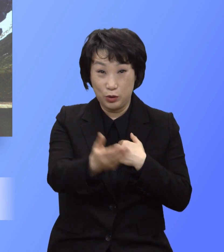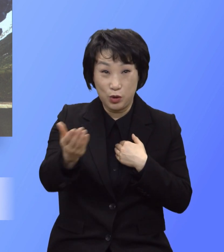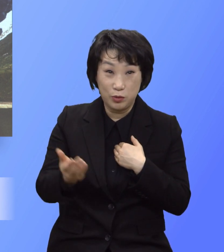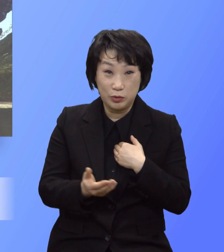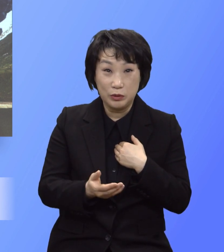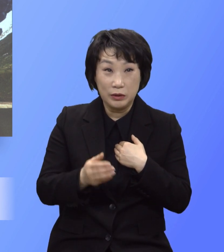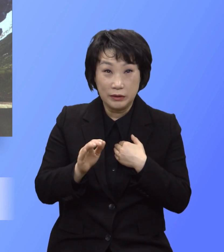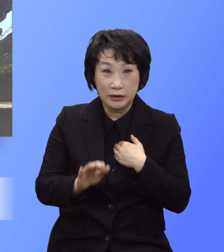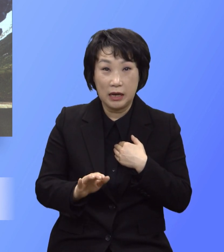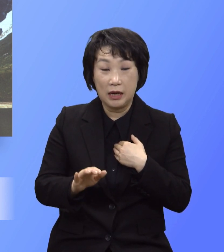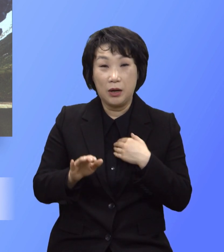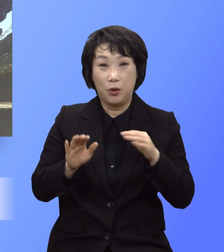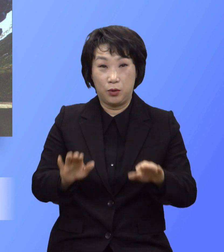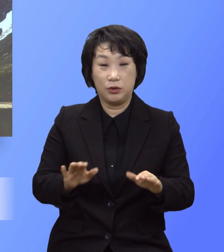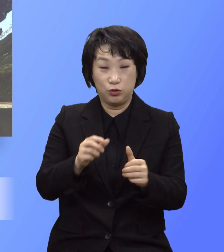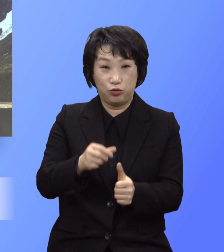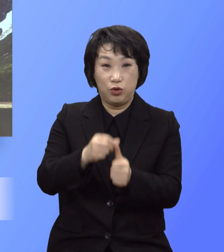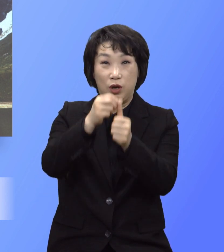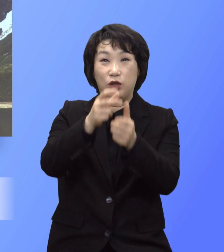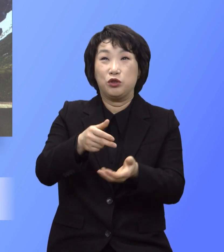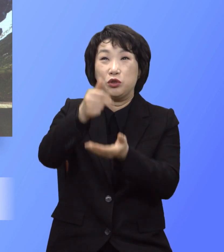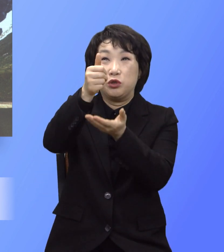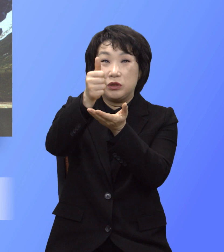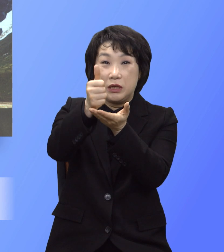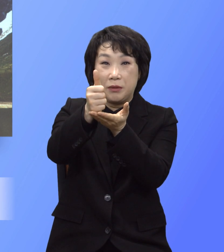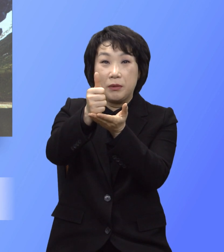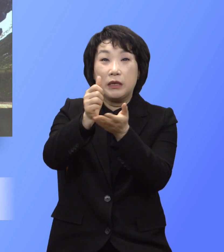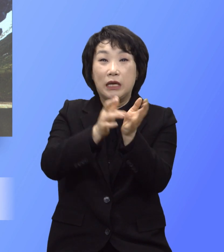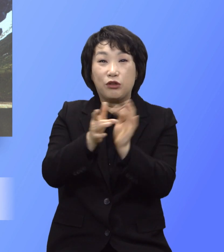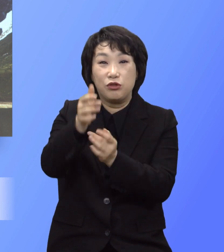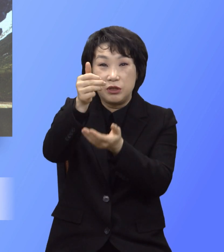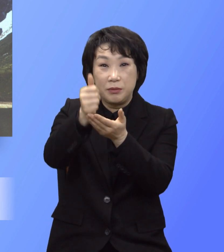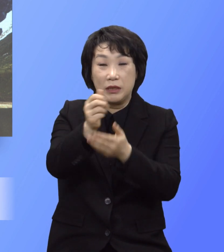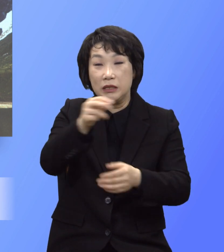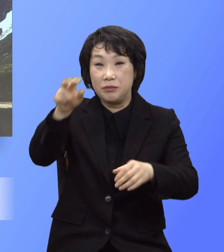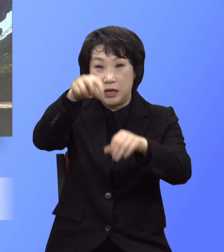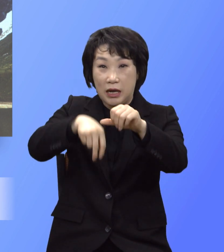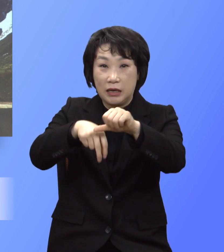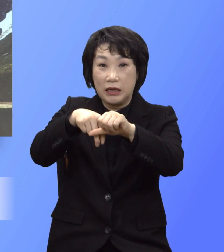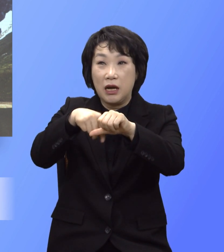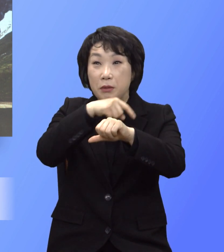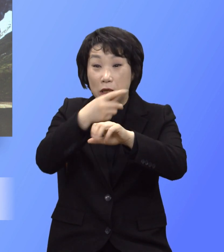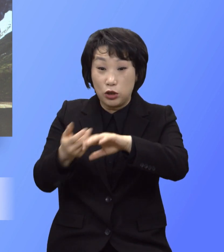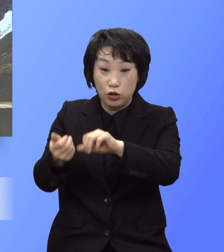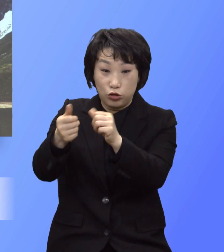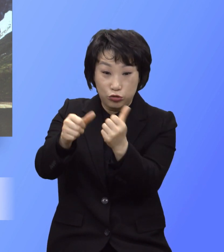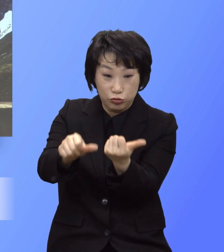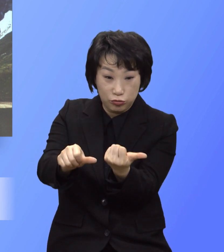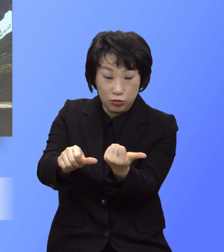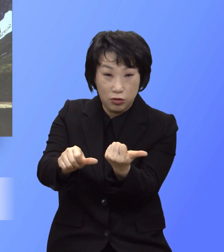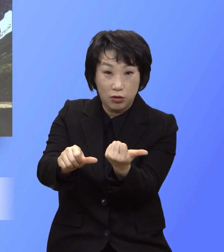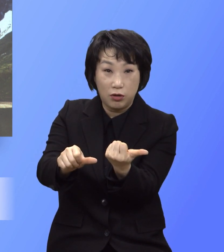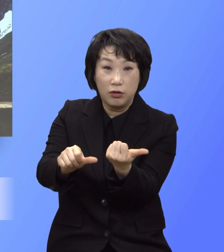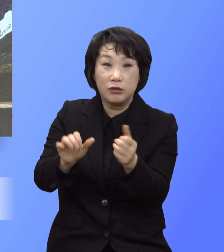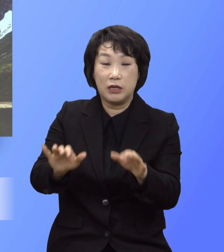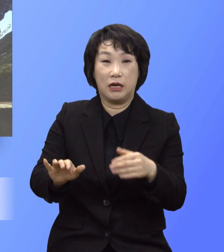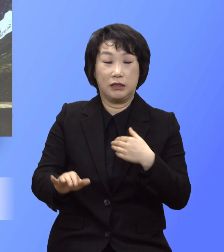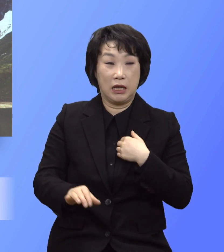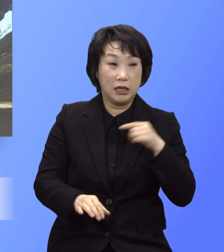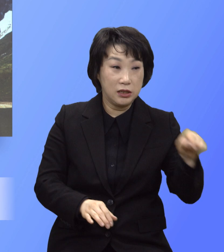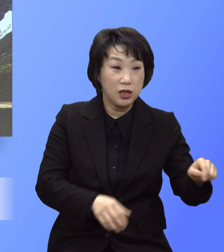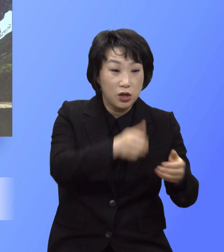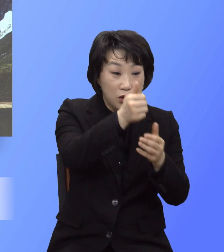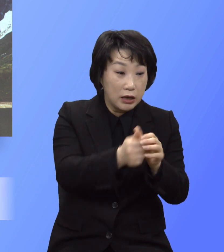여러분들이 오늘 구원의 주님이신 예수께서 십자가에 피 흘려 죽으셔서 나를